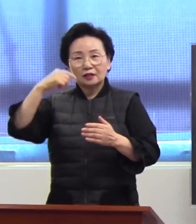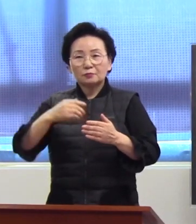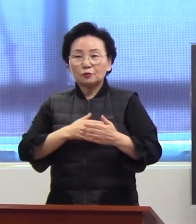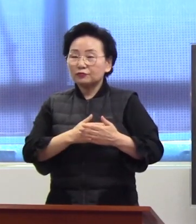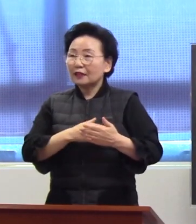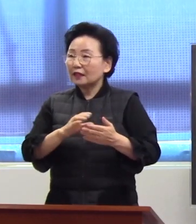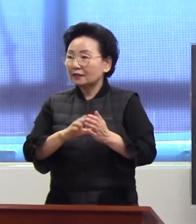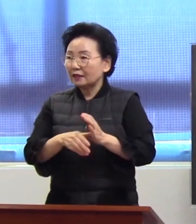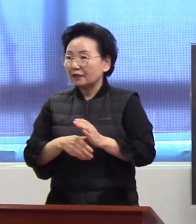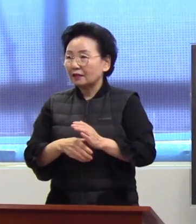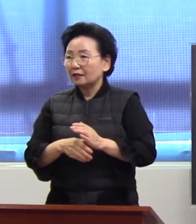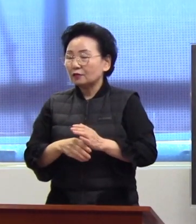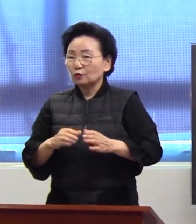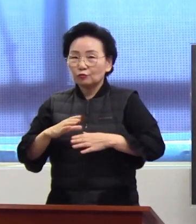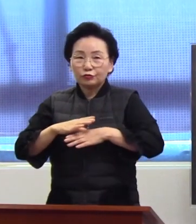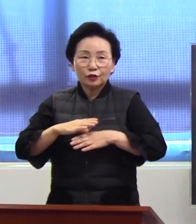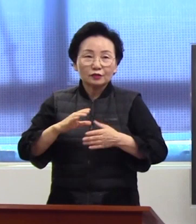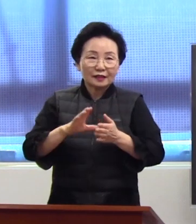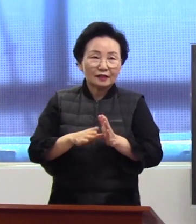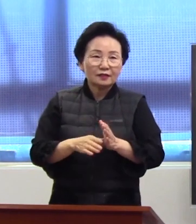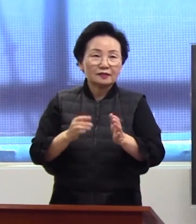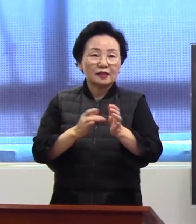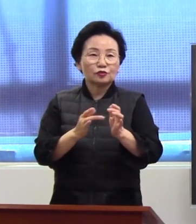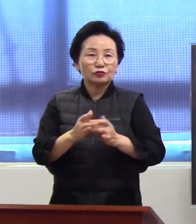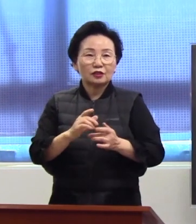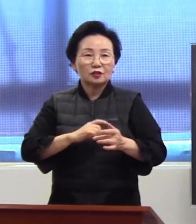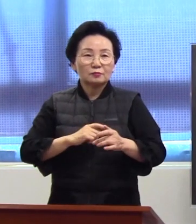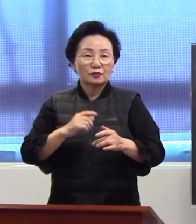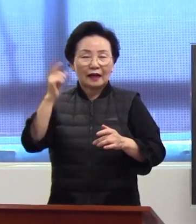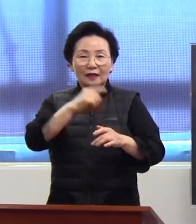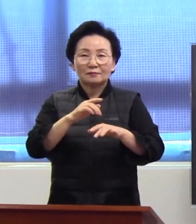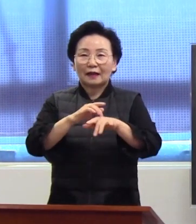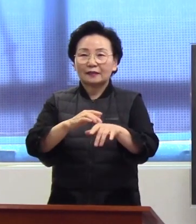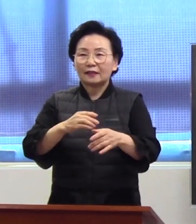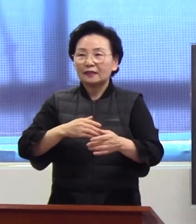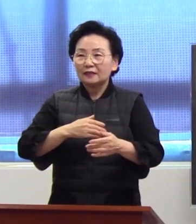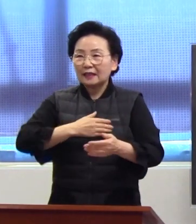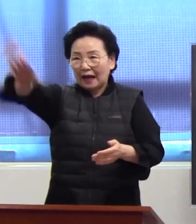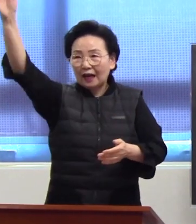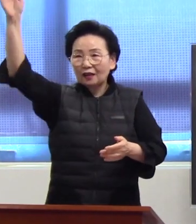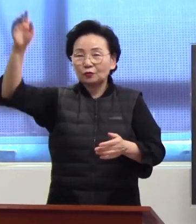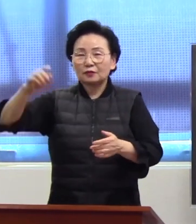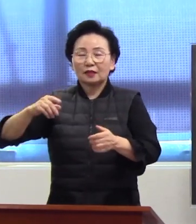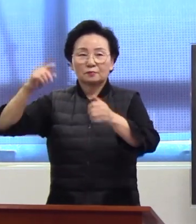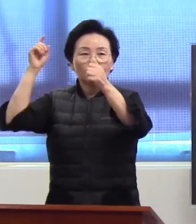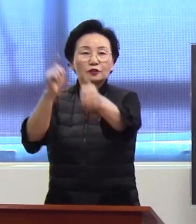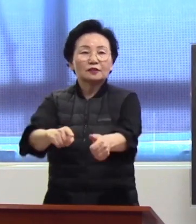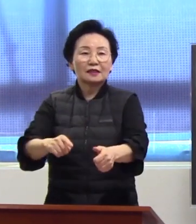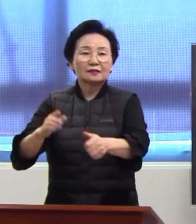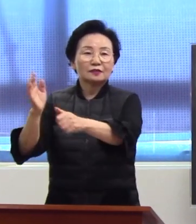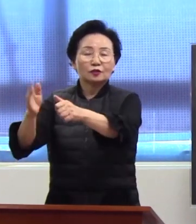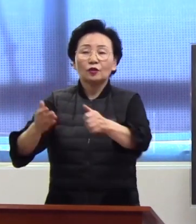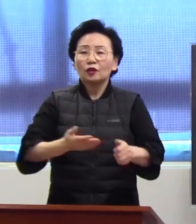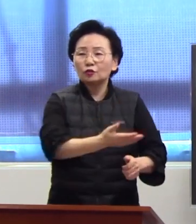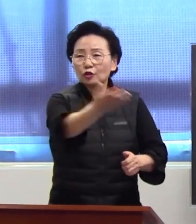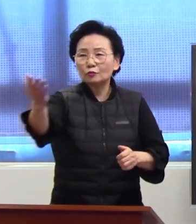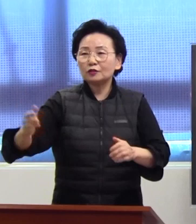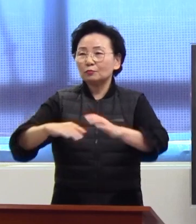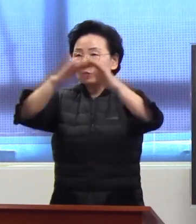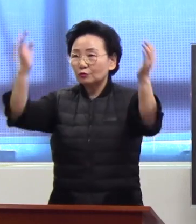느낌이 불안할 때 좀 두려울 때 예수 이름으로 악한 마귀야 가 하고 그냥 명령을 하세요. 여러분은